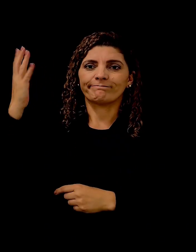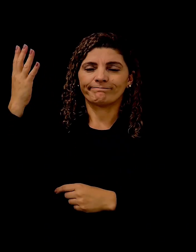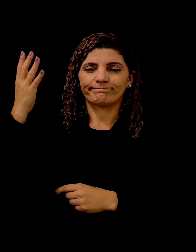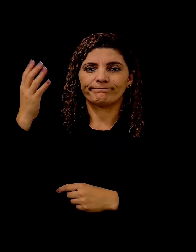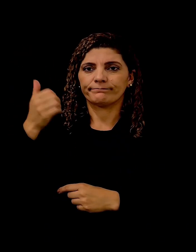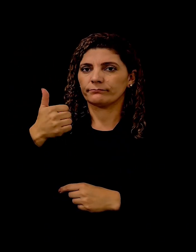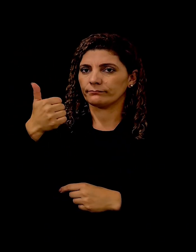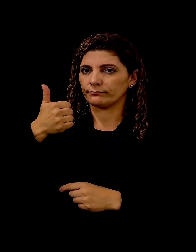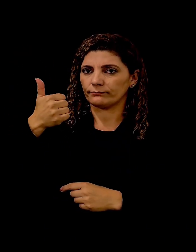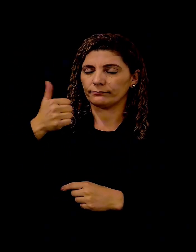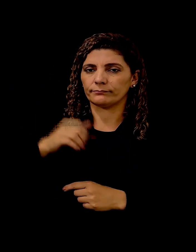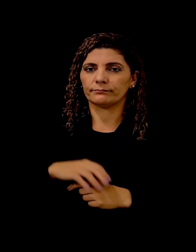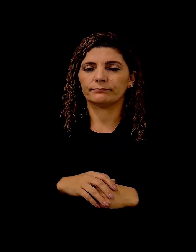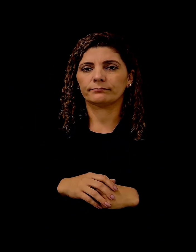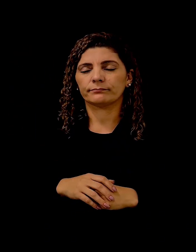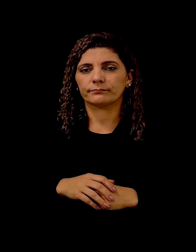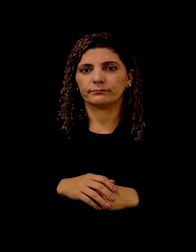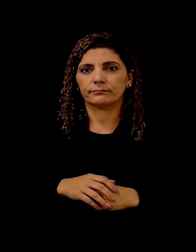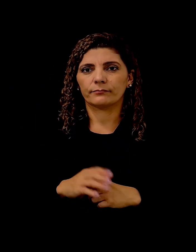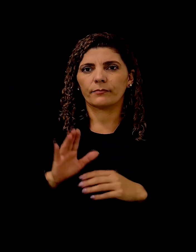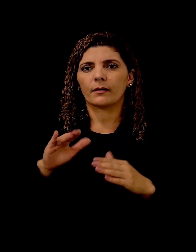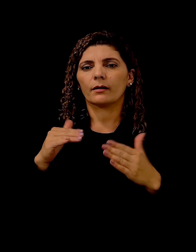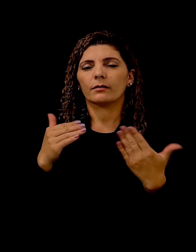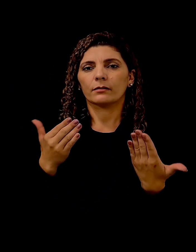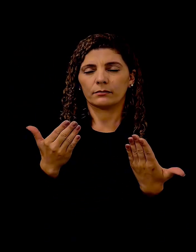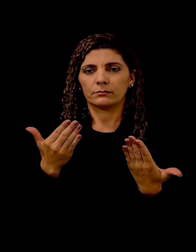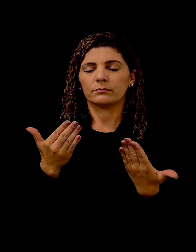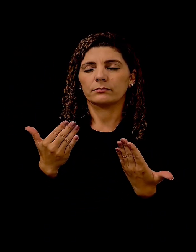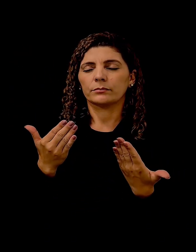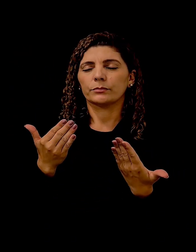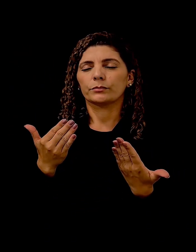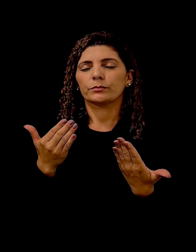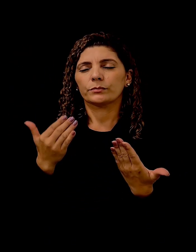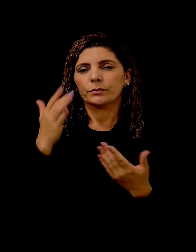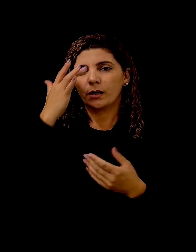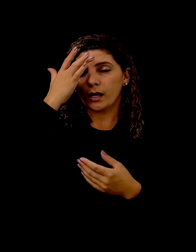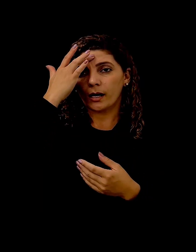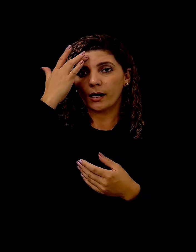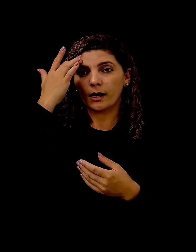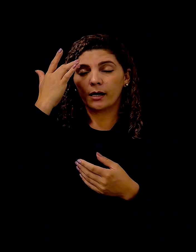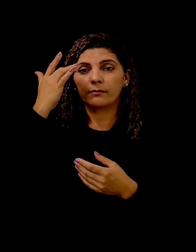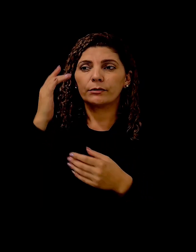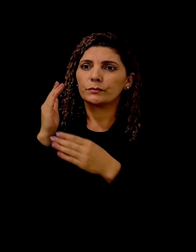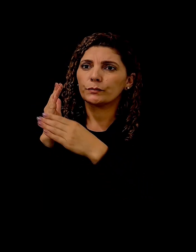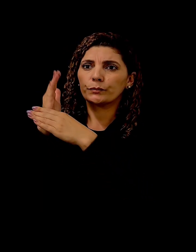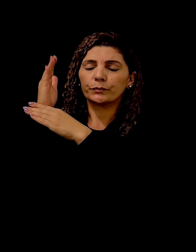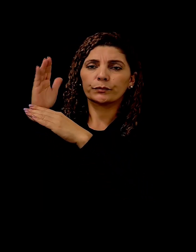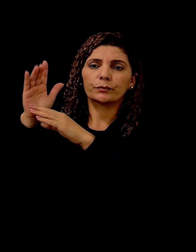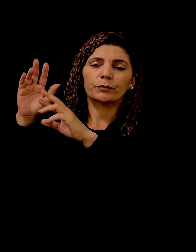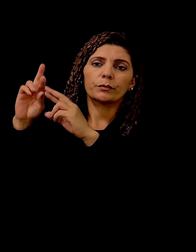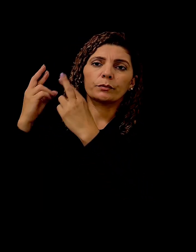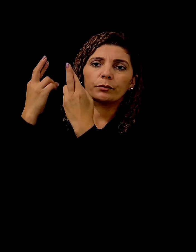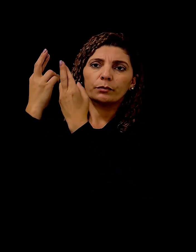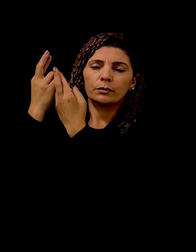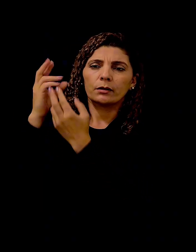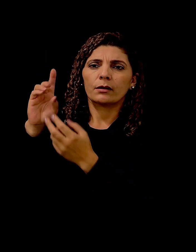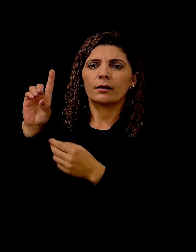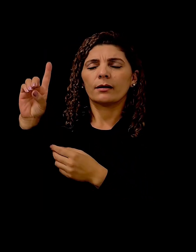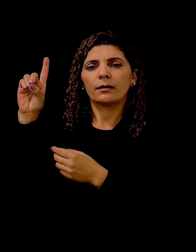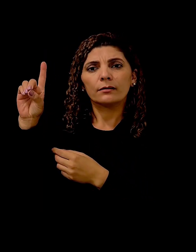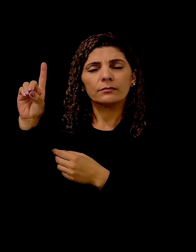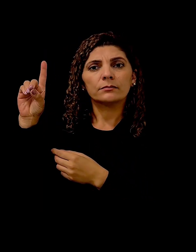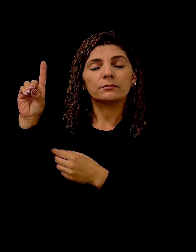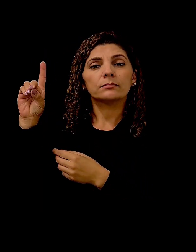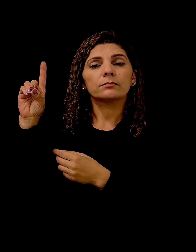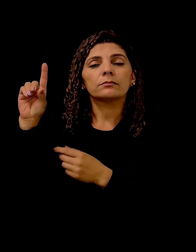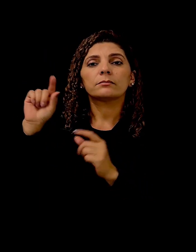Então a pessoa, quando adentra no reino de Deus, a primeira coisa que ela